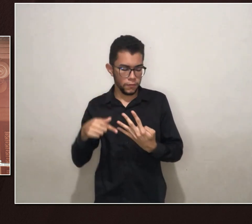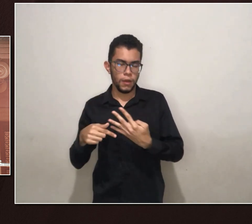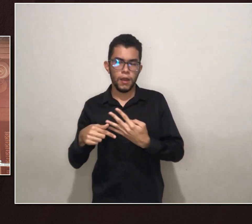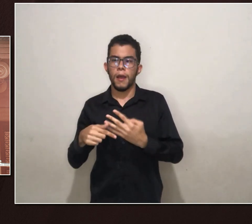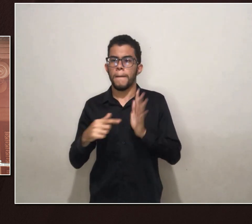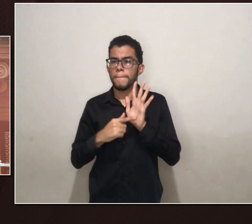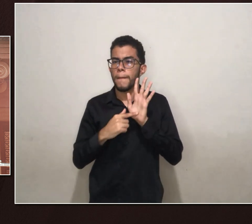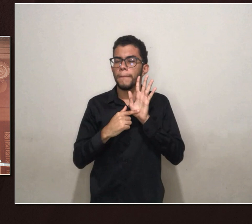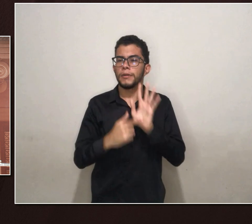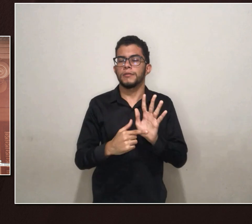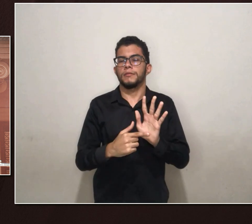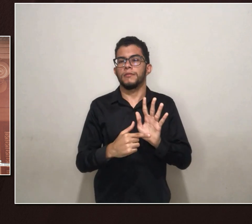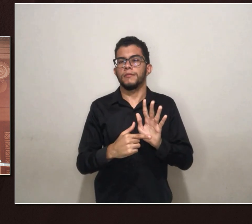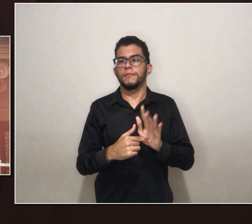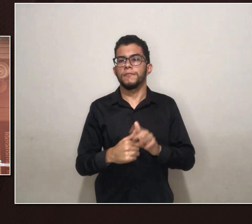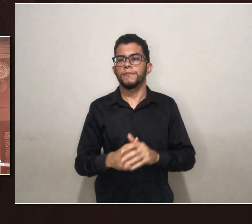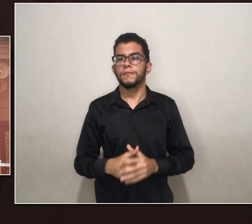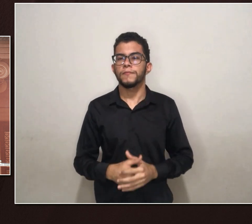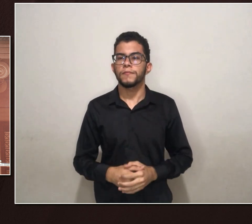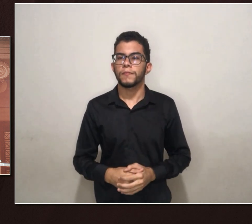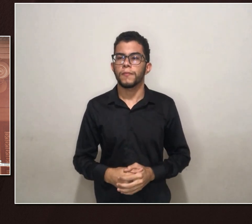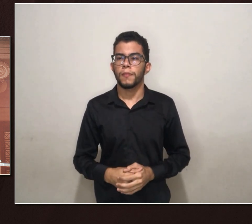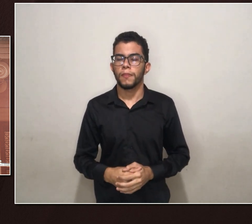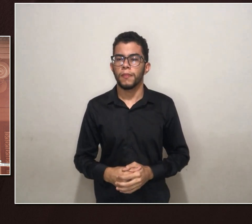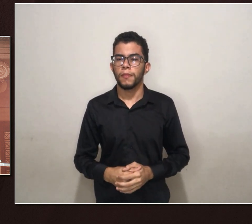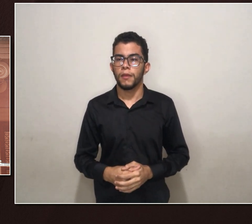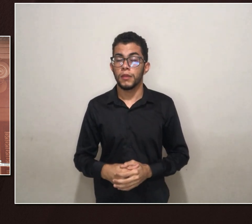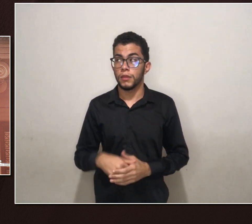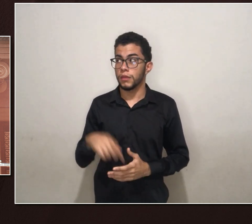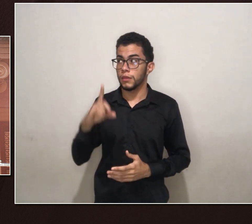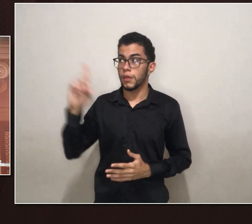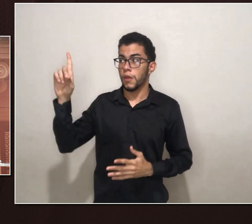servos, muitos contentores e muitos